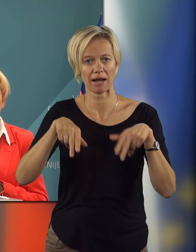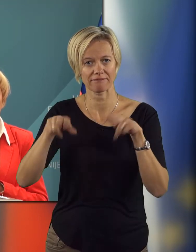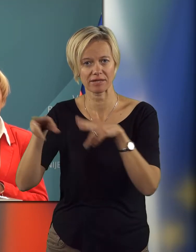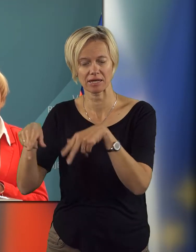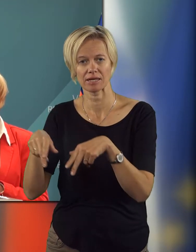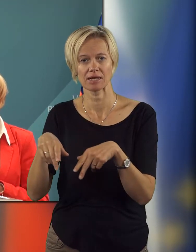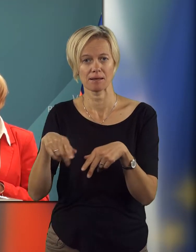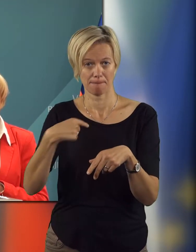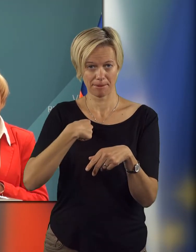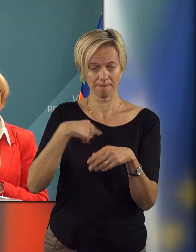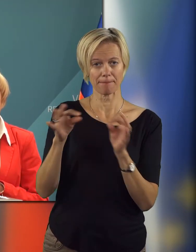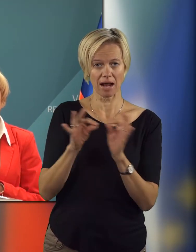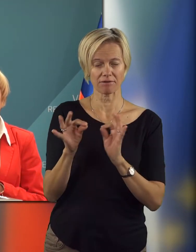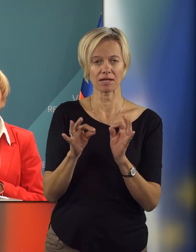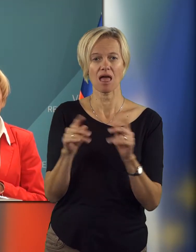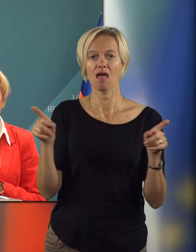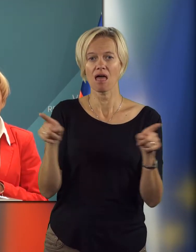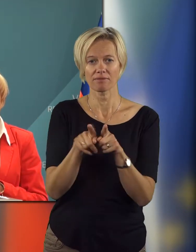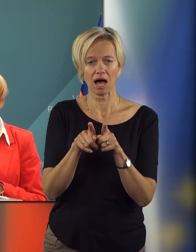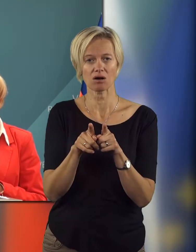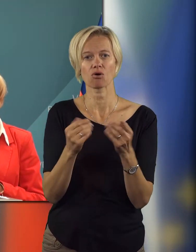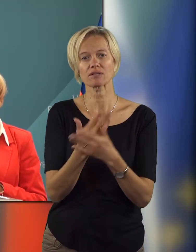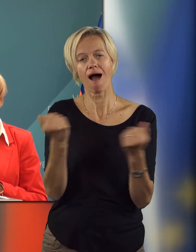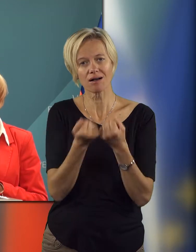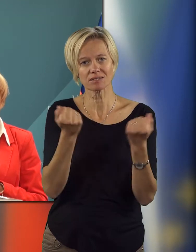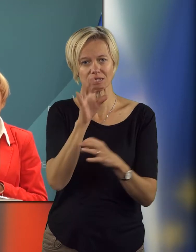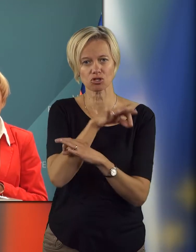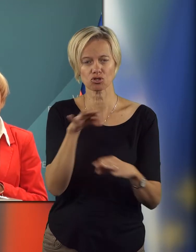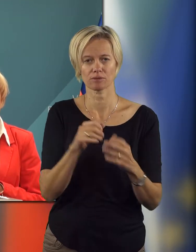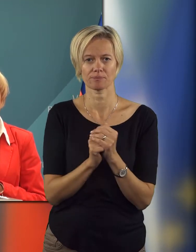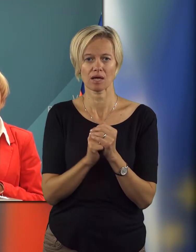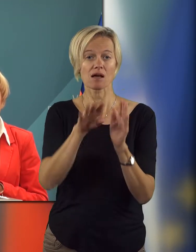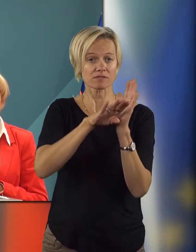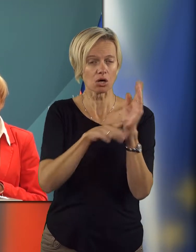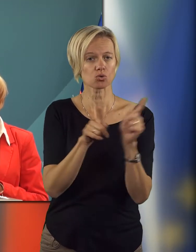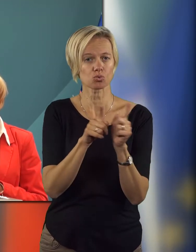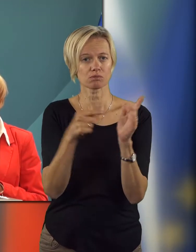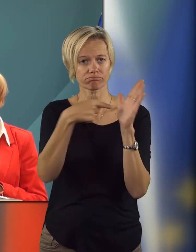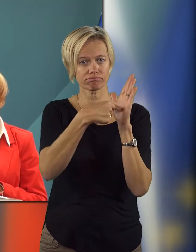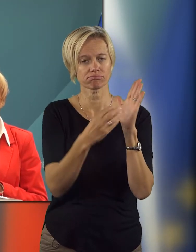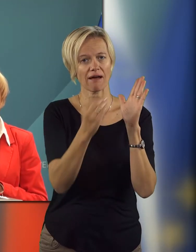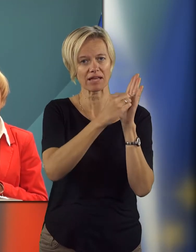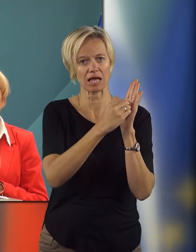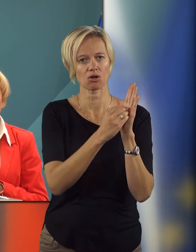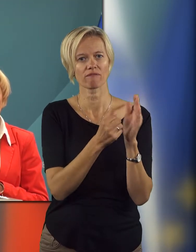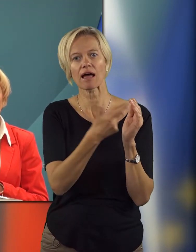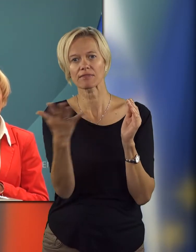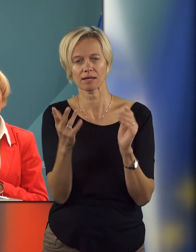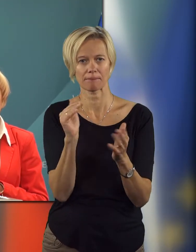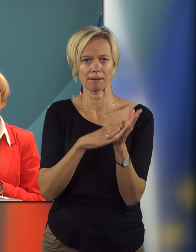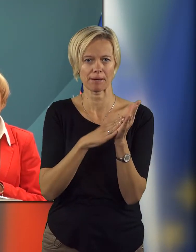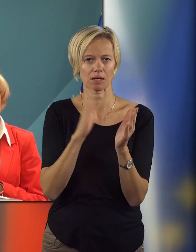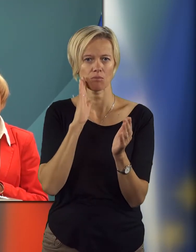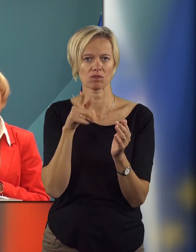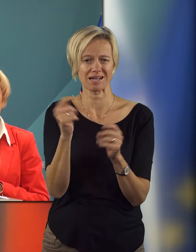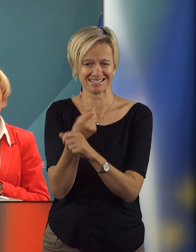pravili, ki jih bomo pripravili, enako za akcijske načrte. V zakonu je tudi navedeno, v katerih